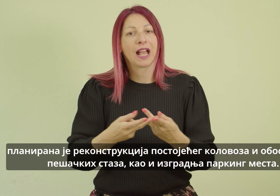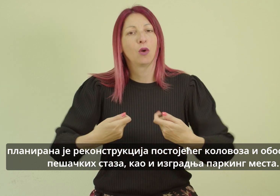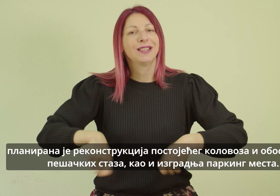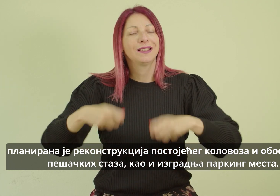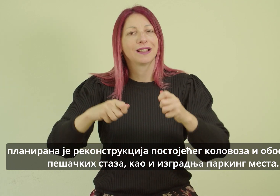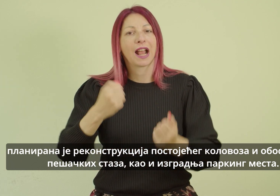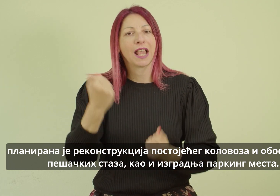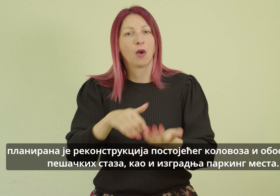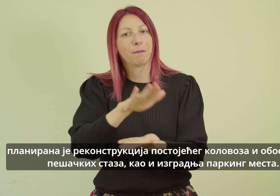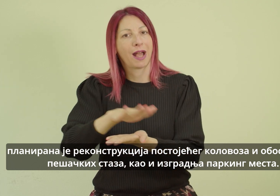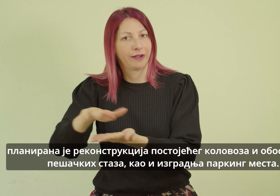kao i izgradnja parking mesta.